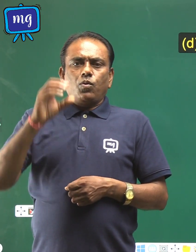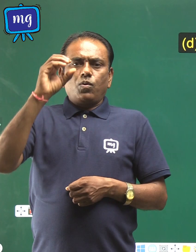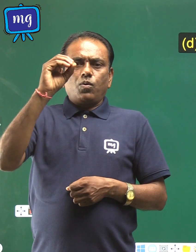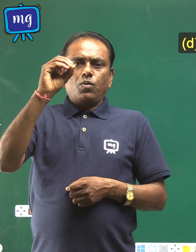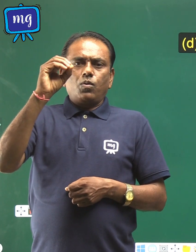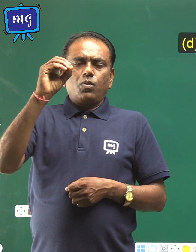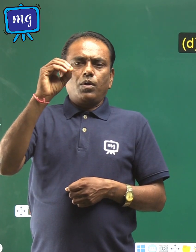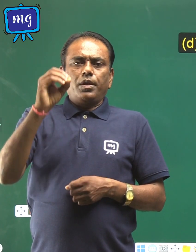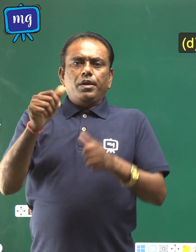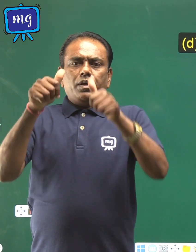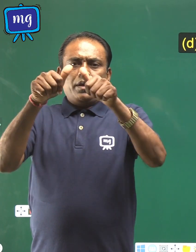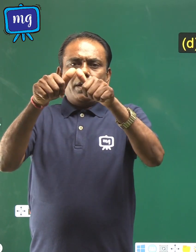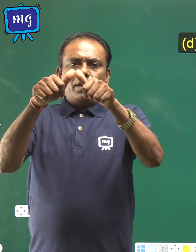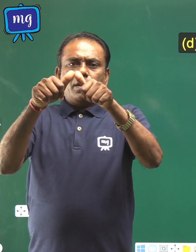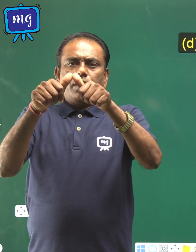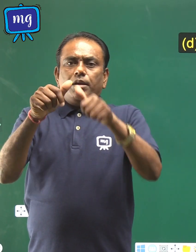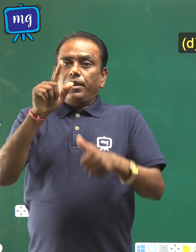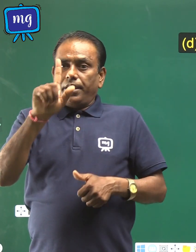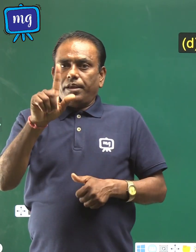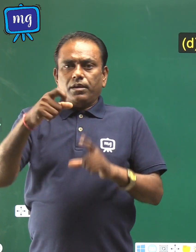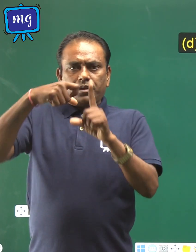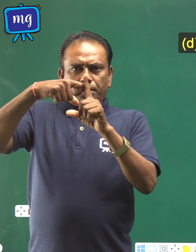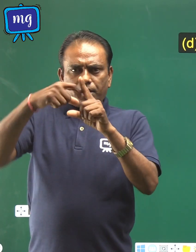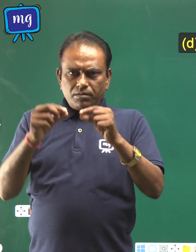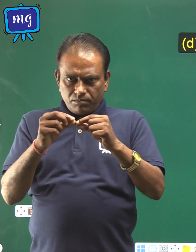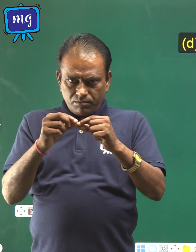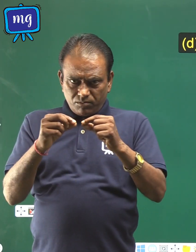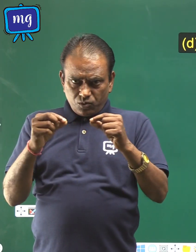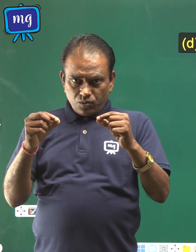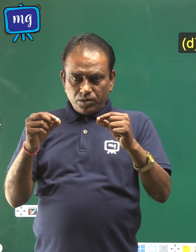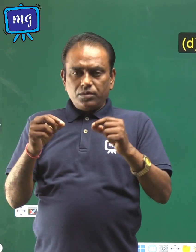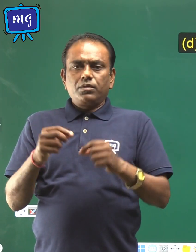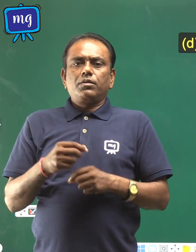O A एक किरण खींची,